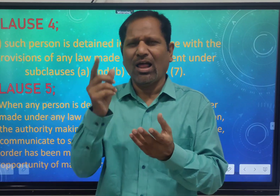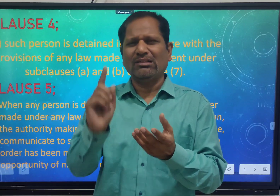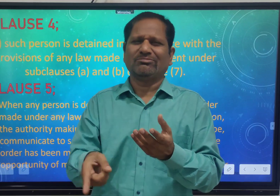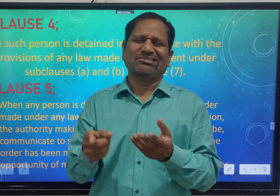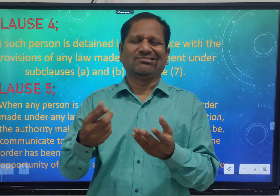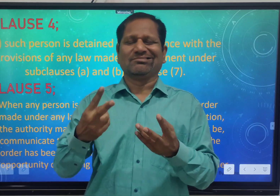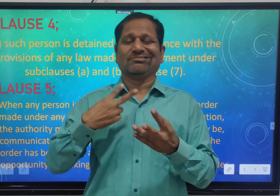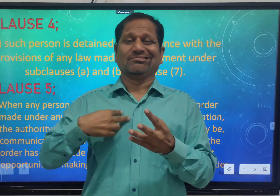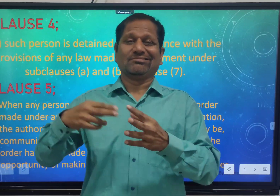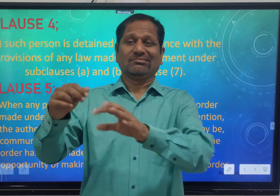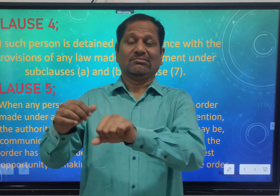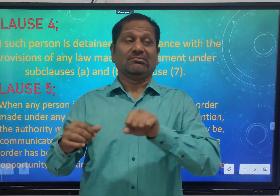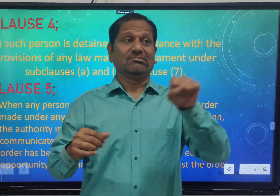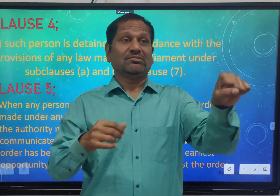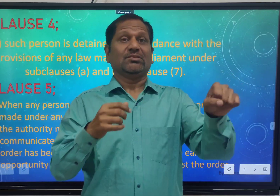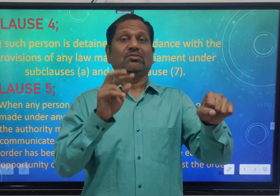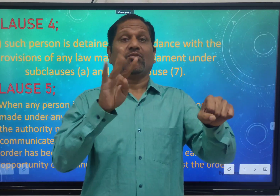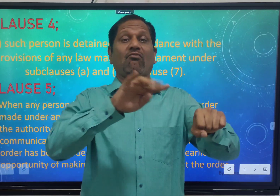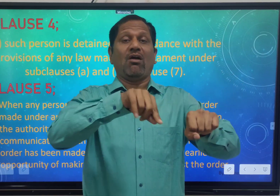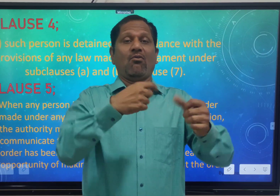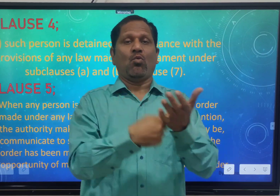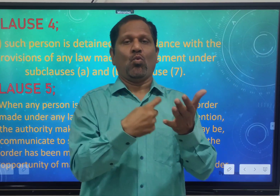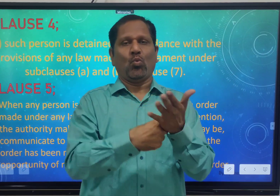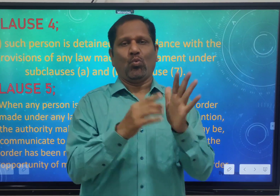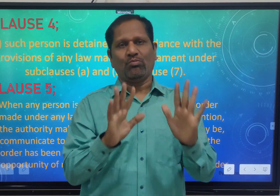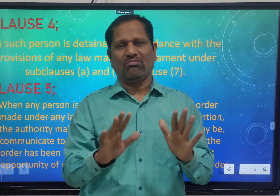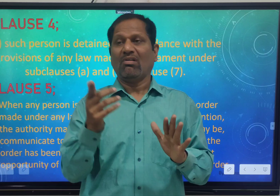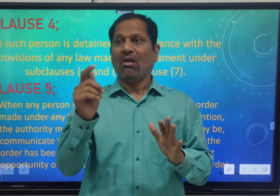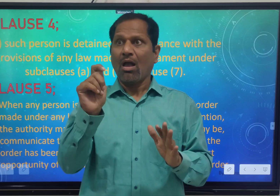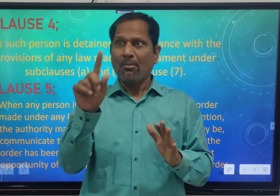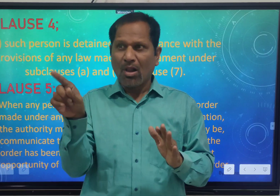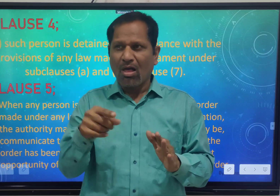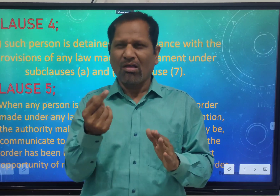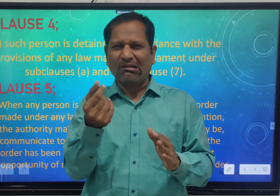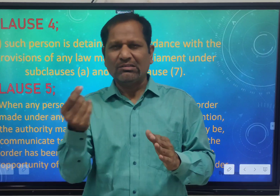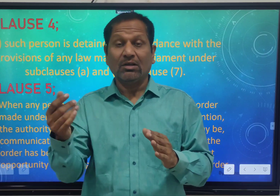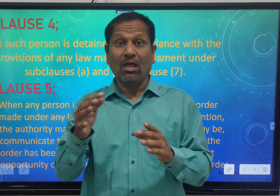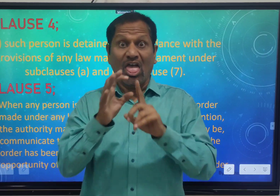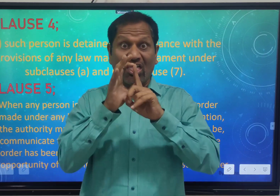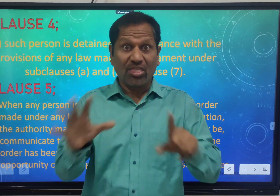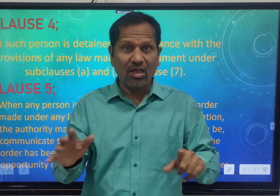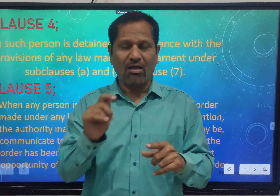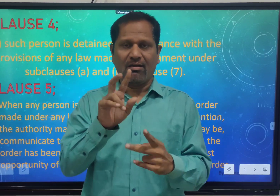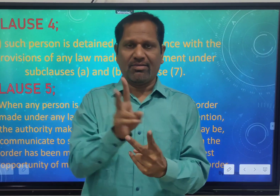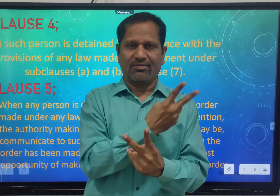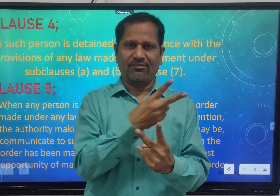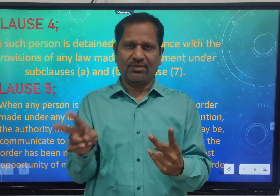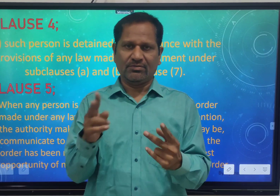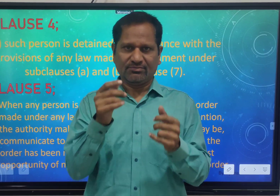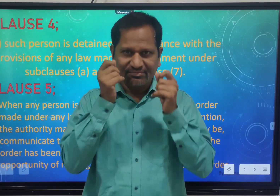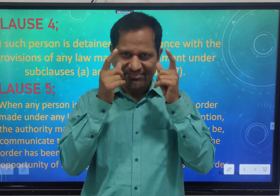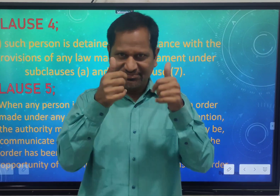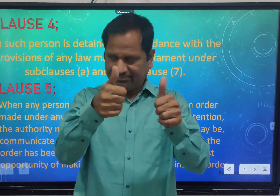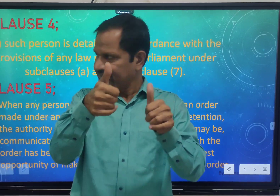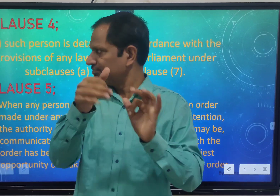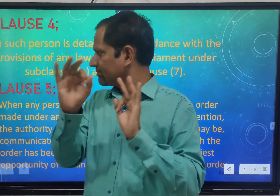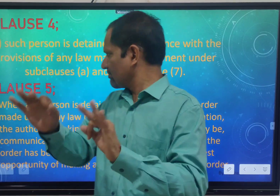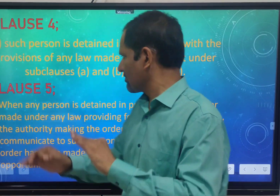क्लॉज 5 में भी यही बात कही गई है। तो काम यदि आप गलत करते हैं, अपराध करते हैं,